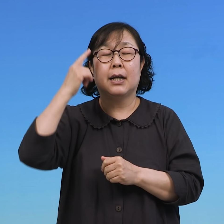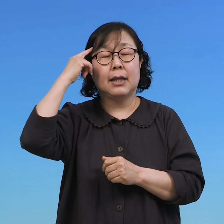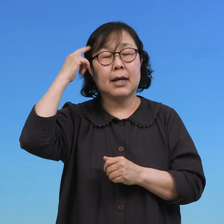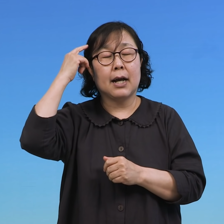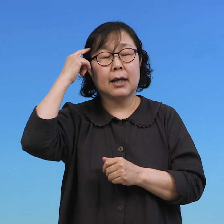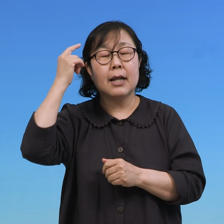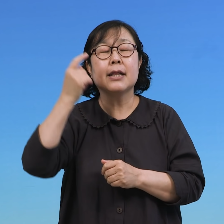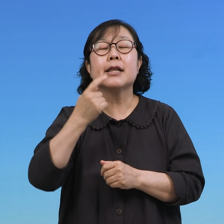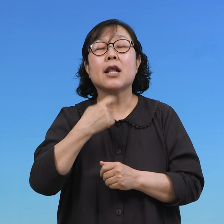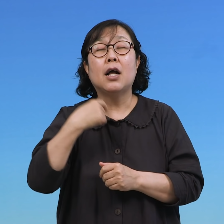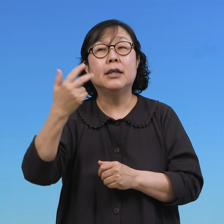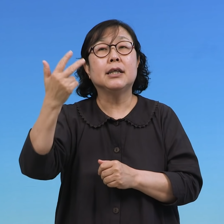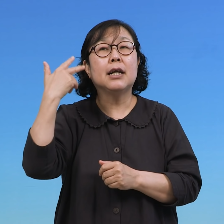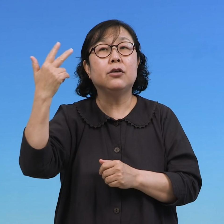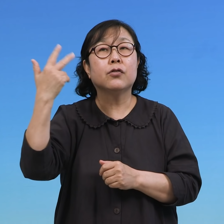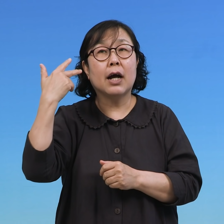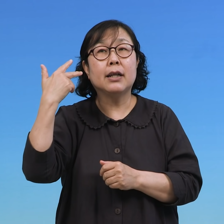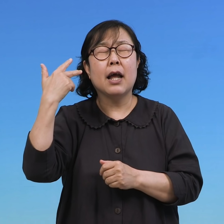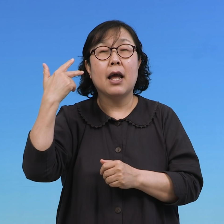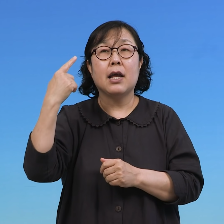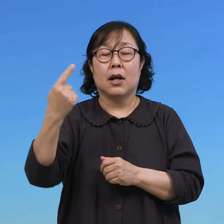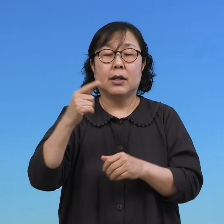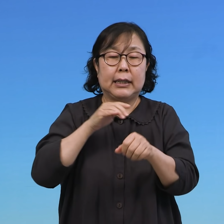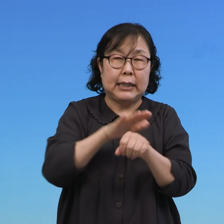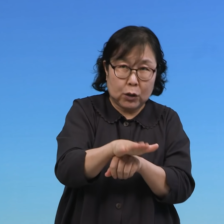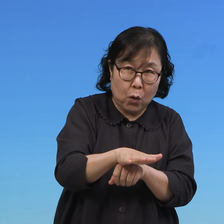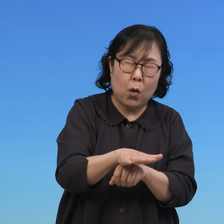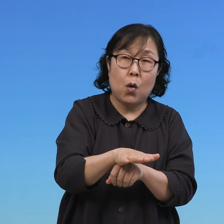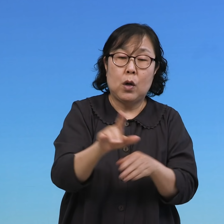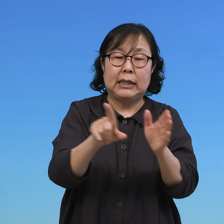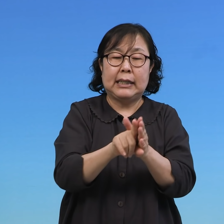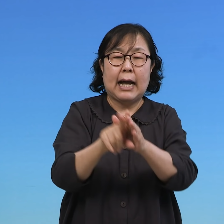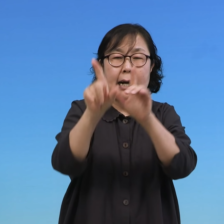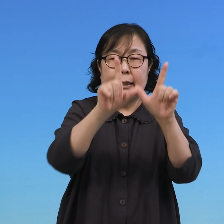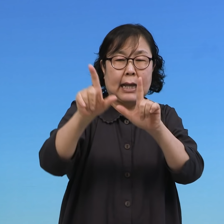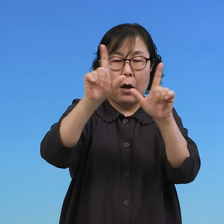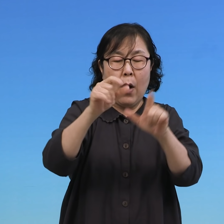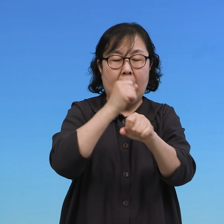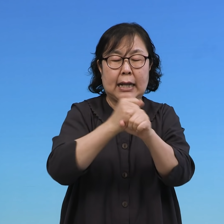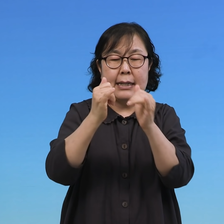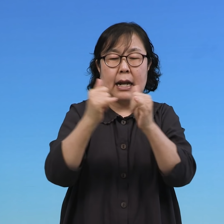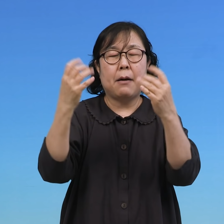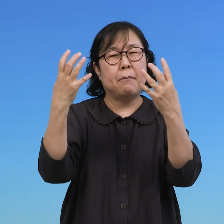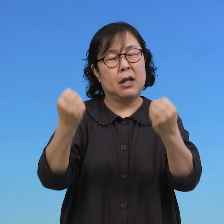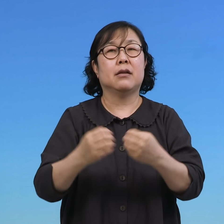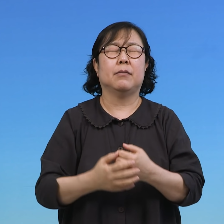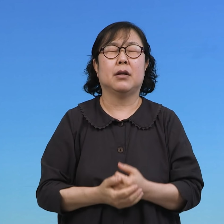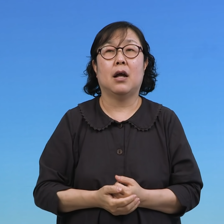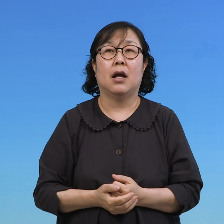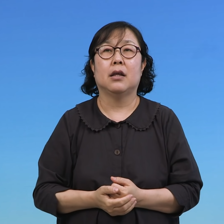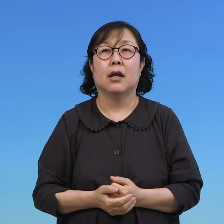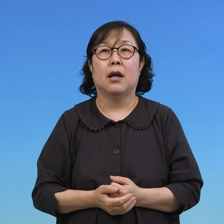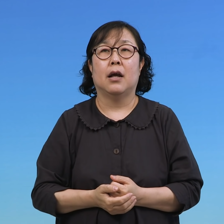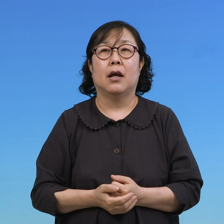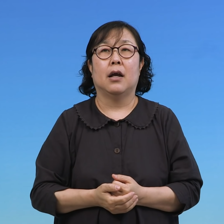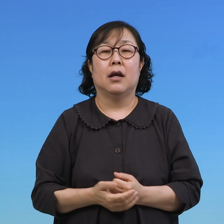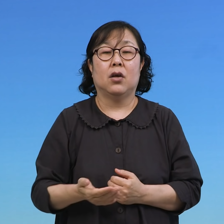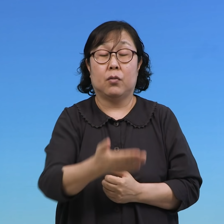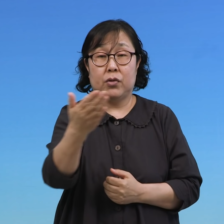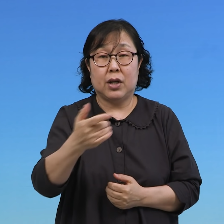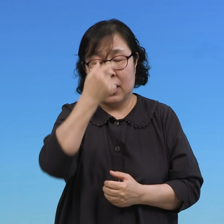제가 상상했던 지난 한 주간 상상했던 이런 식으로 신앙생활하는 사람이 생각보다 많습니다.